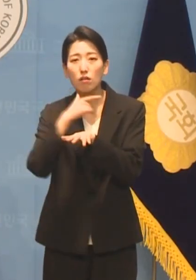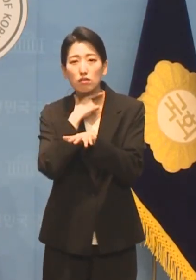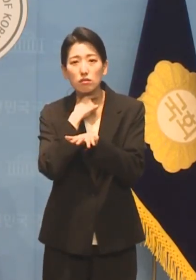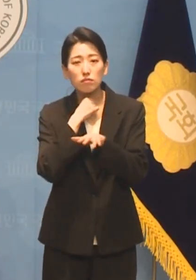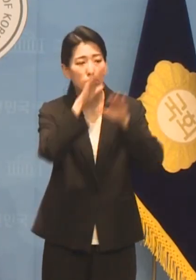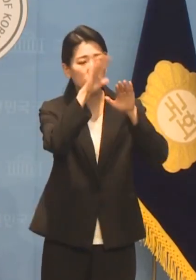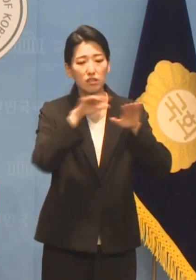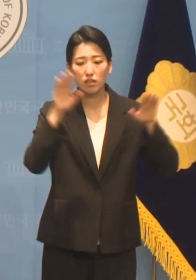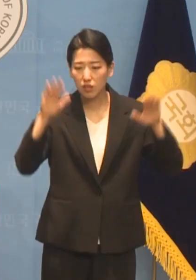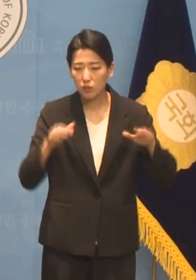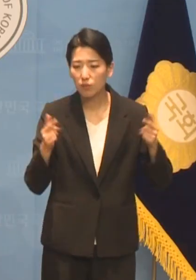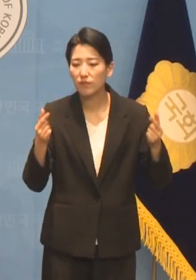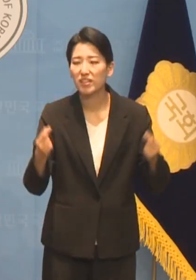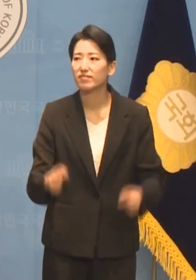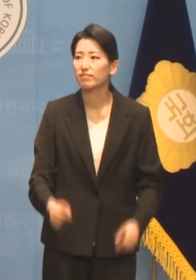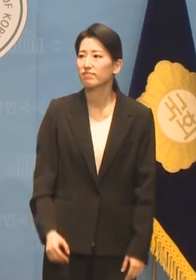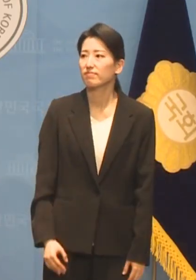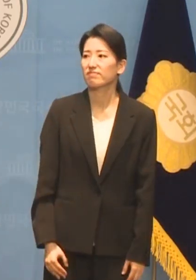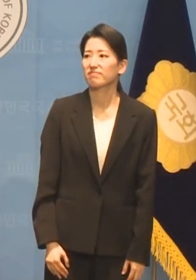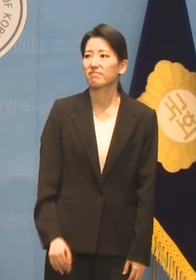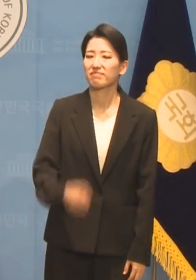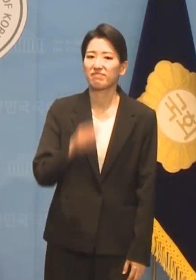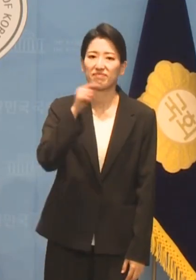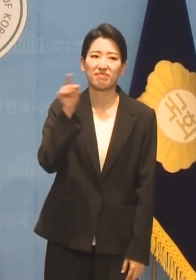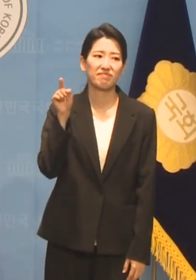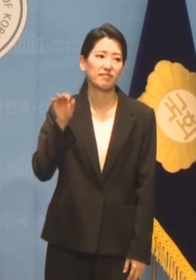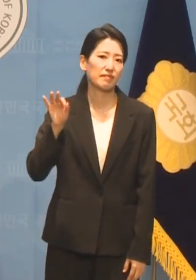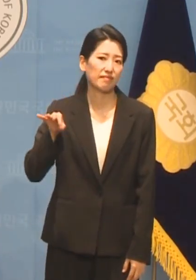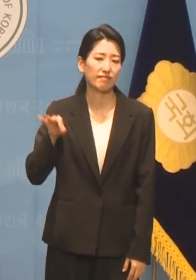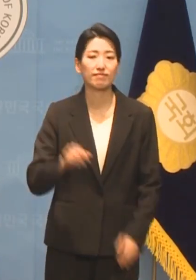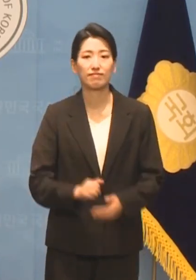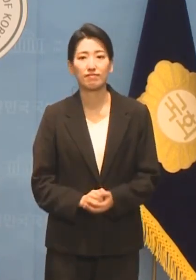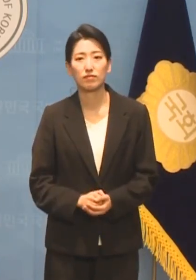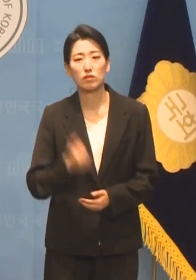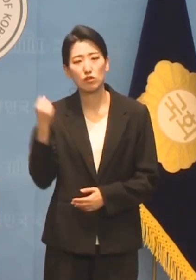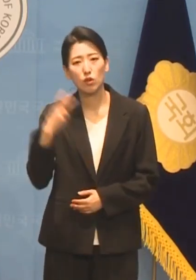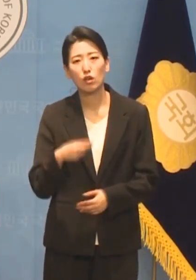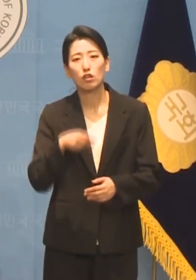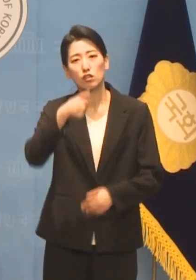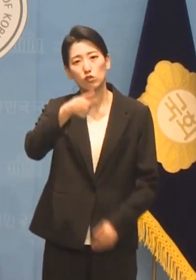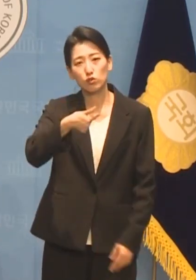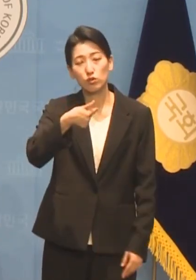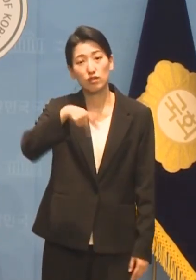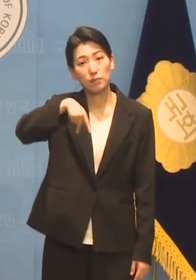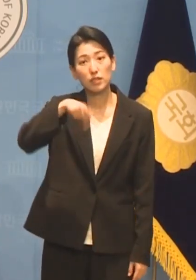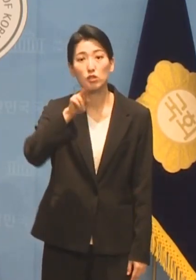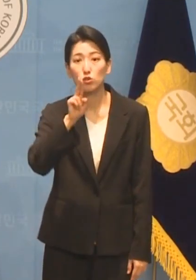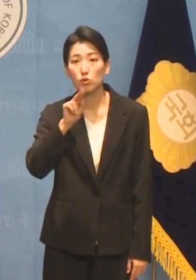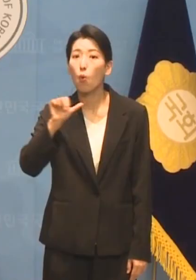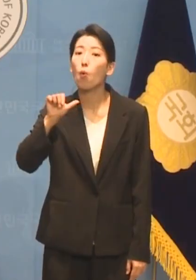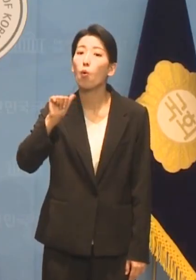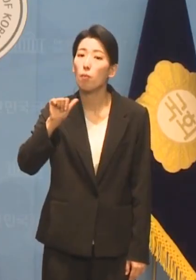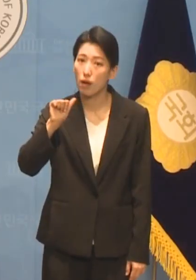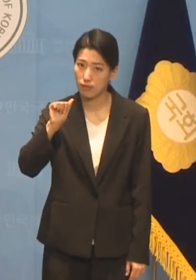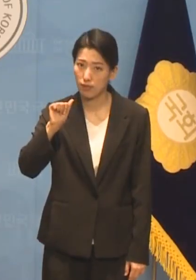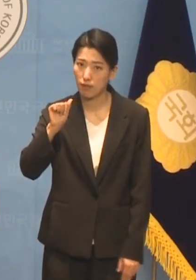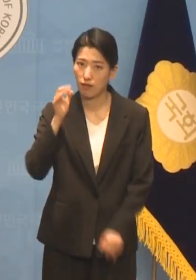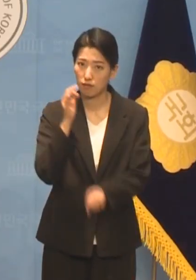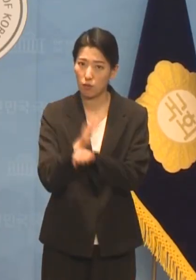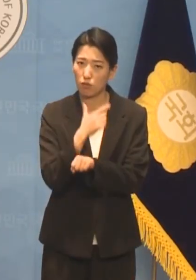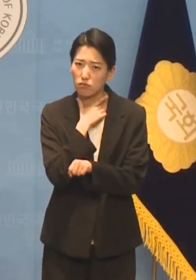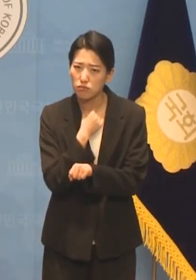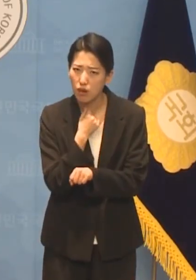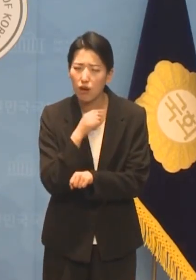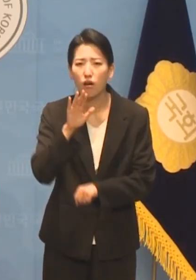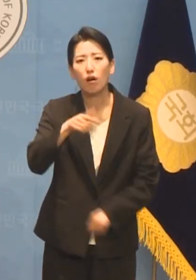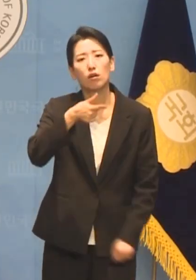너무 초라하지 않습니까? 셋째, GPU 5만 개 확보. GPU가 과연 무엇일까요?